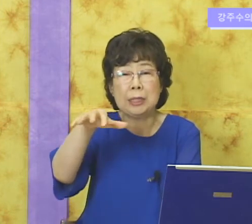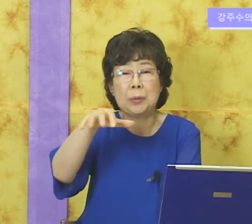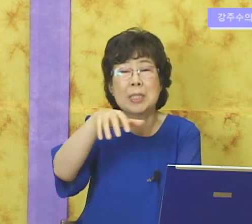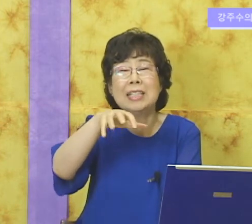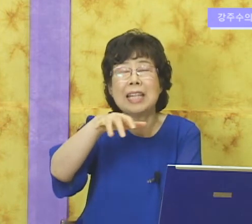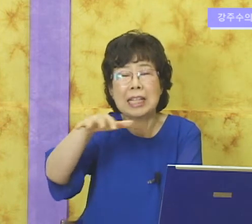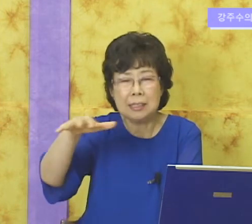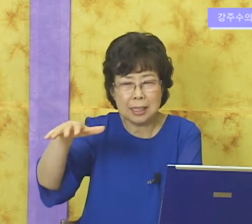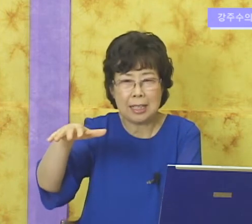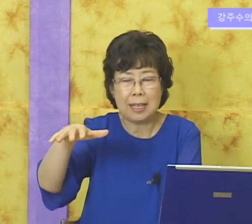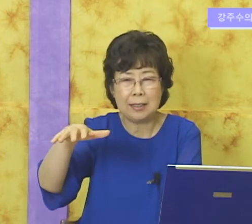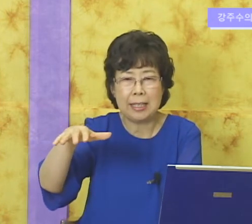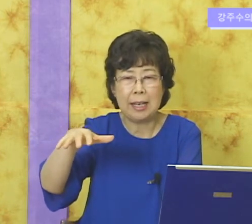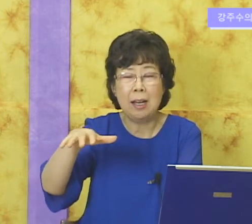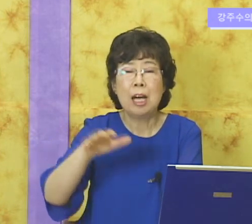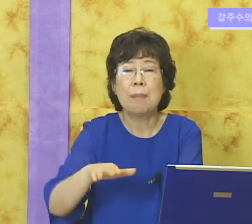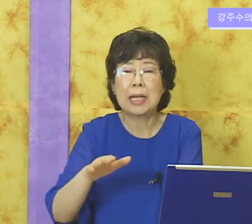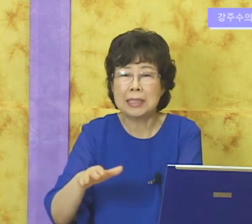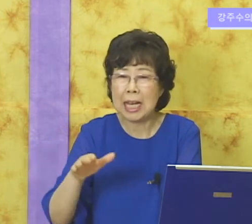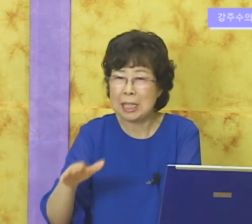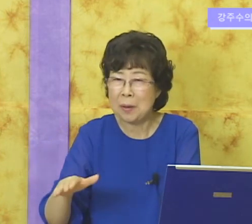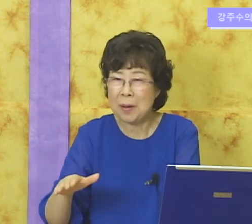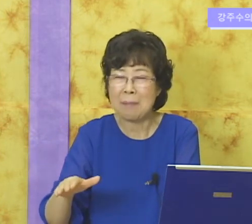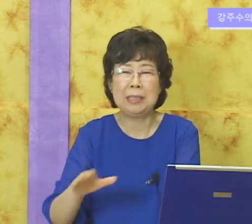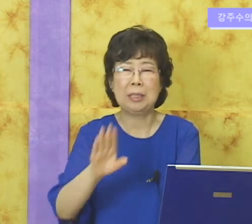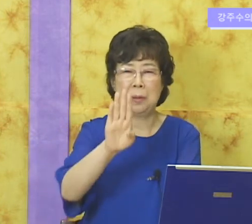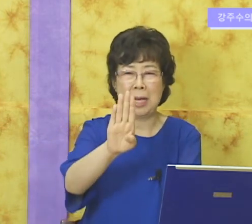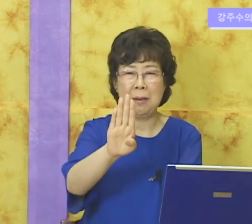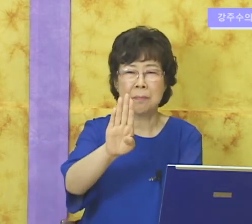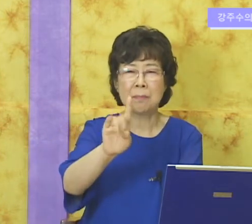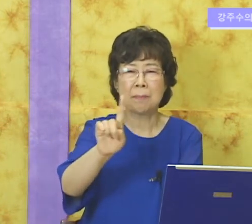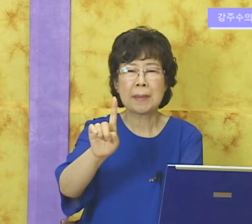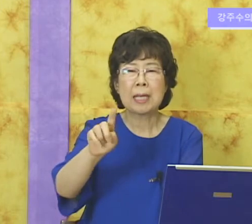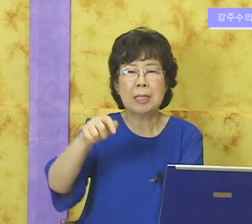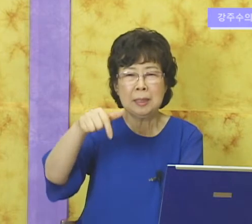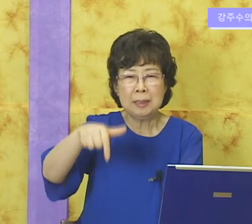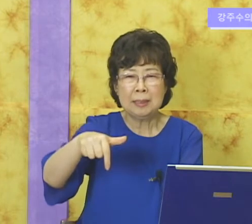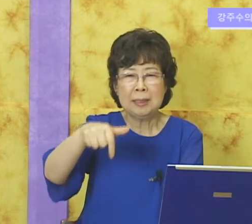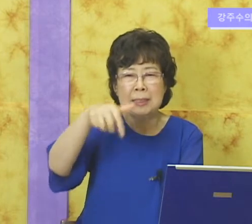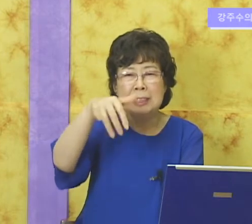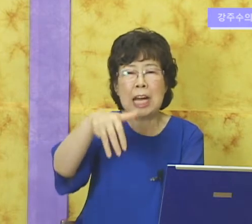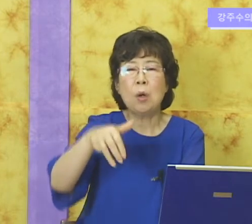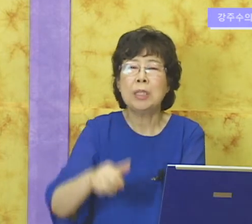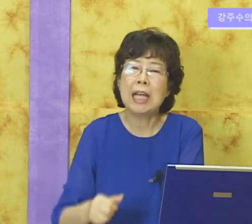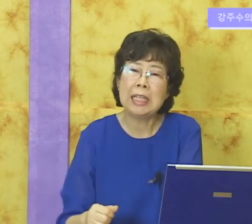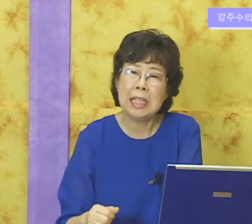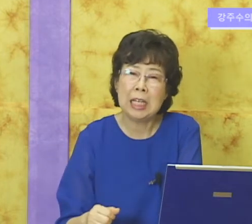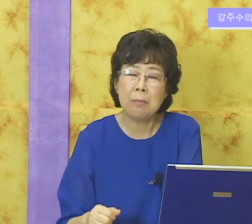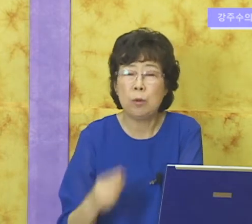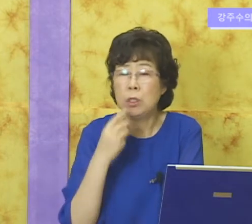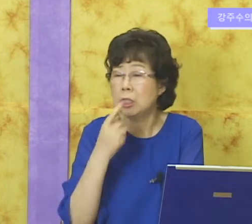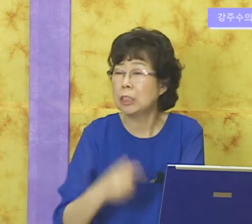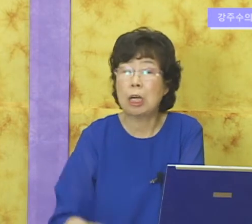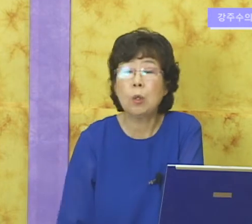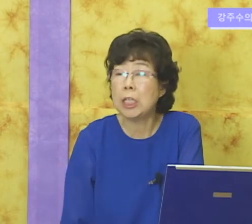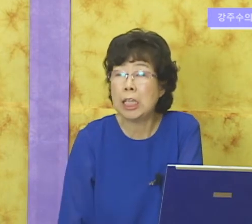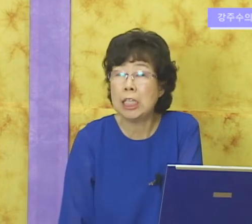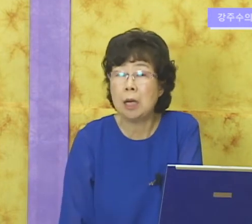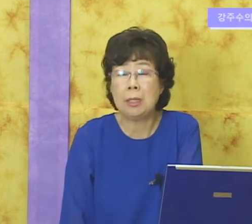가지고 글을 다 적어야 되는 거예요. 박찬호 한번 적어볼까요? 찬호 어디 갔니? 하면 우리는 그냥 찬호 어디 갔니? 하면